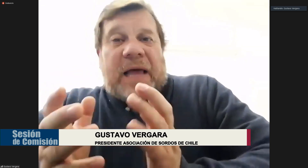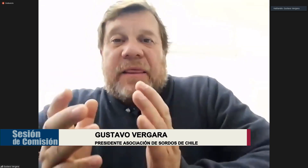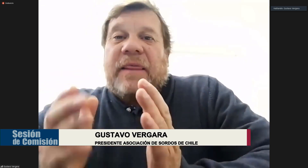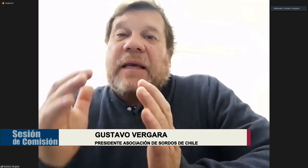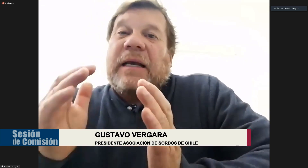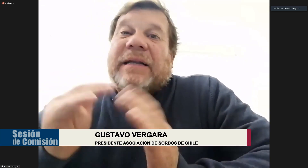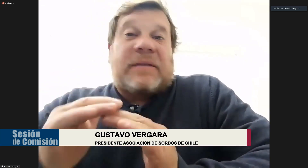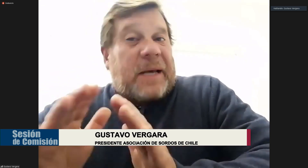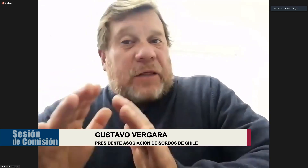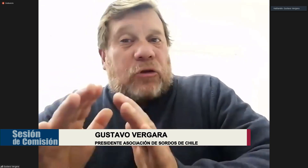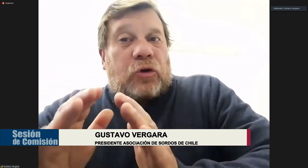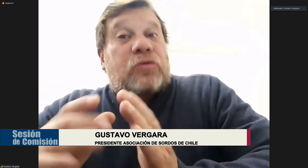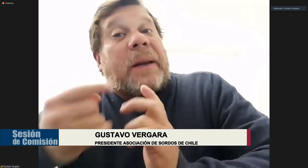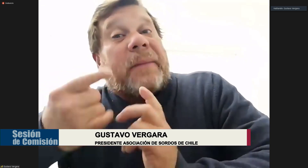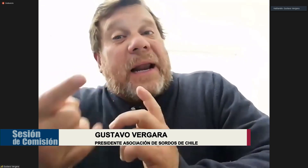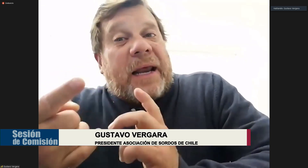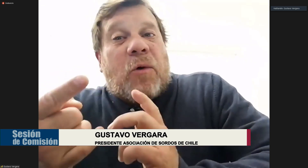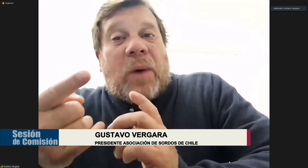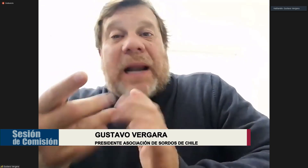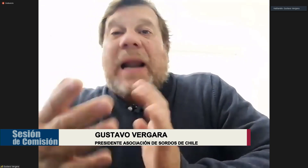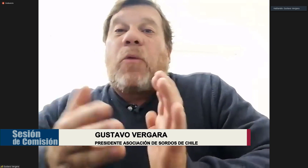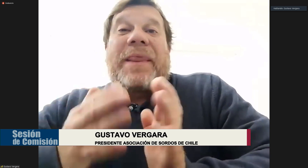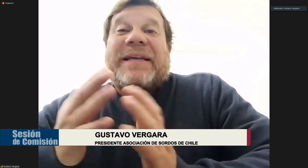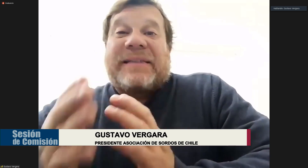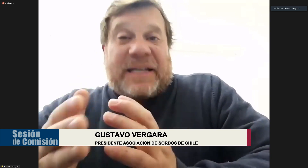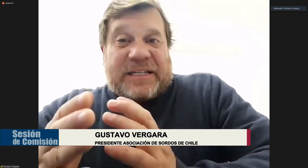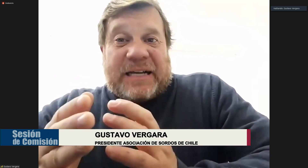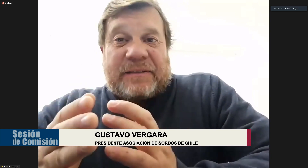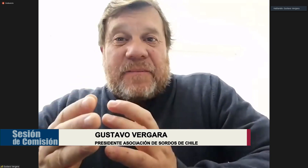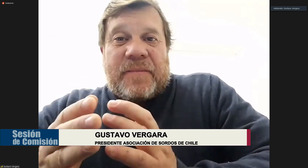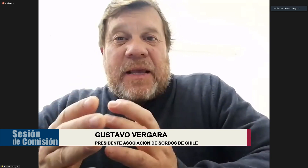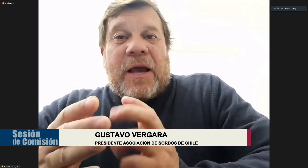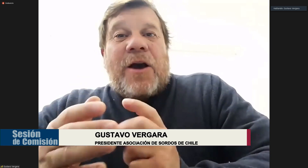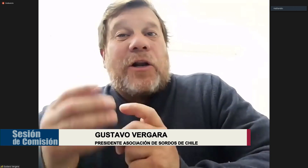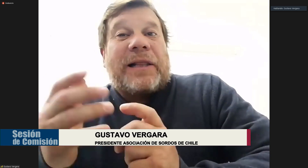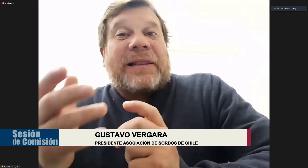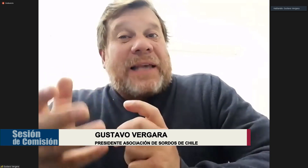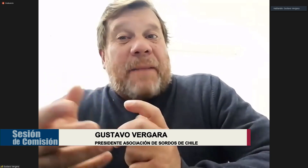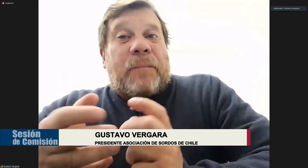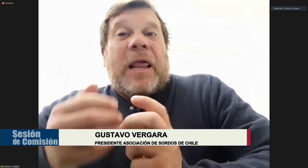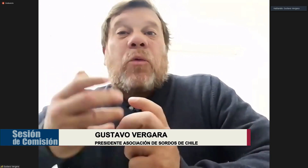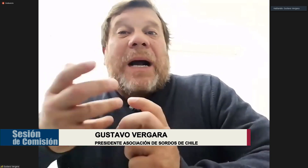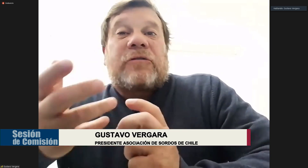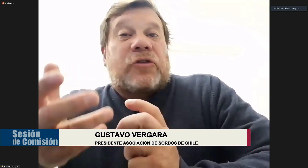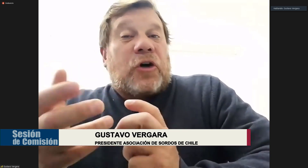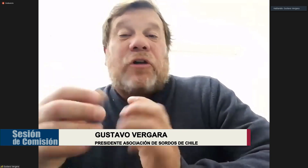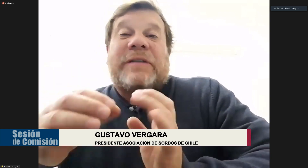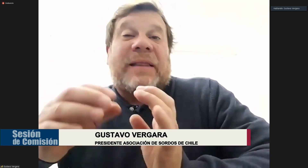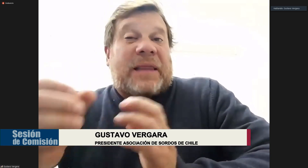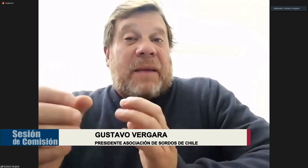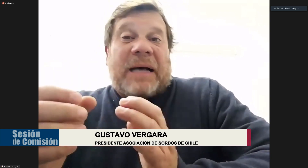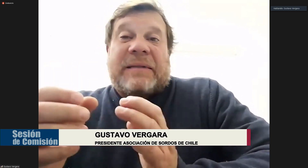desde el nacimiento su primera lengua, la lengua de señas. Con el tiempo de la educación, los sistemas que